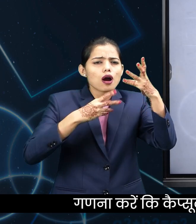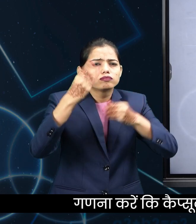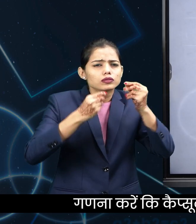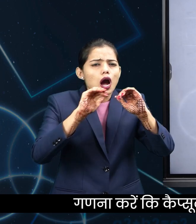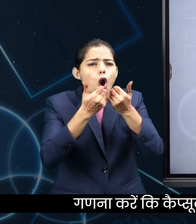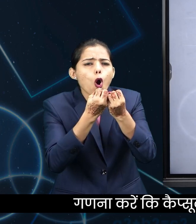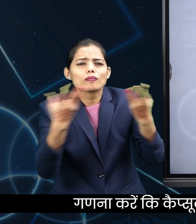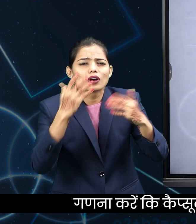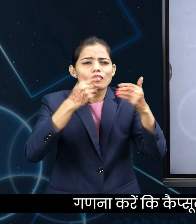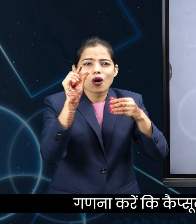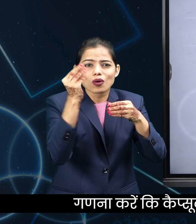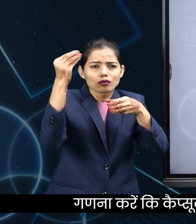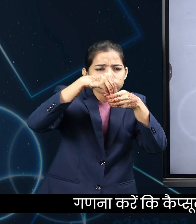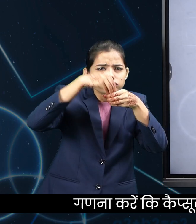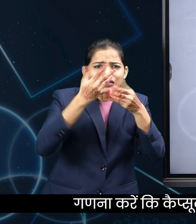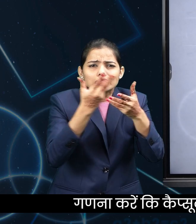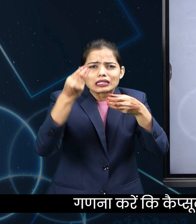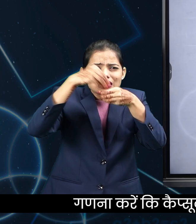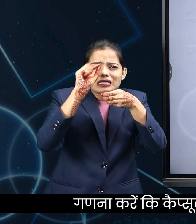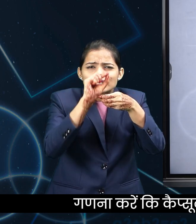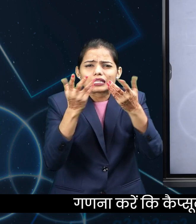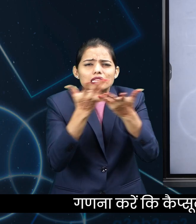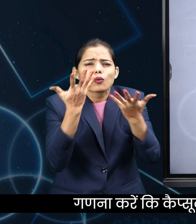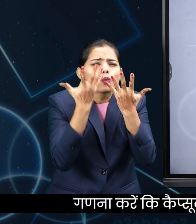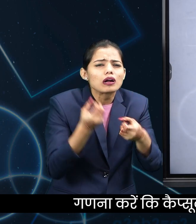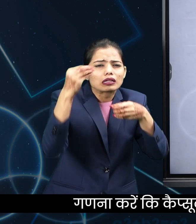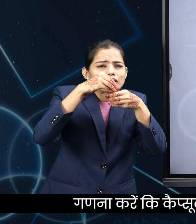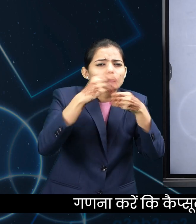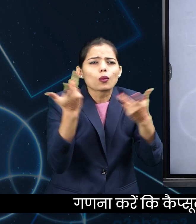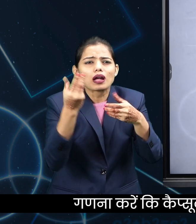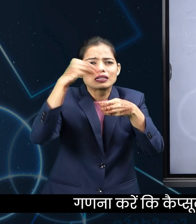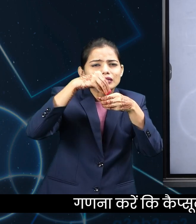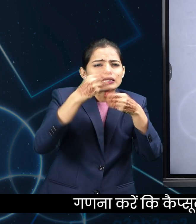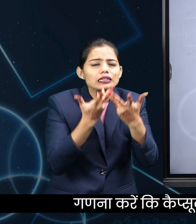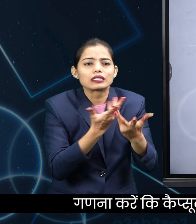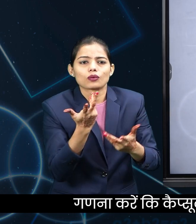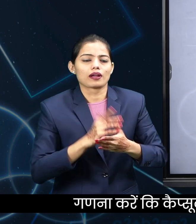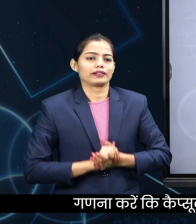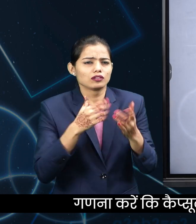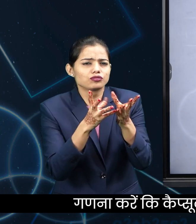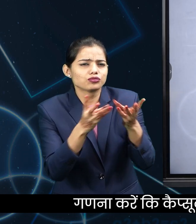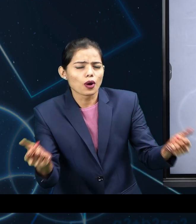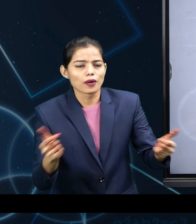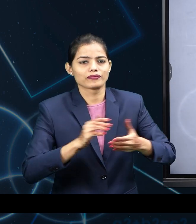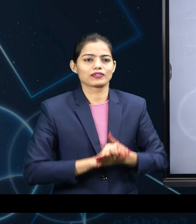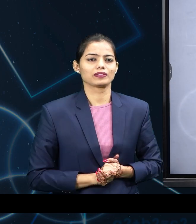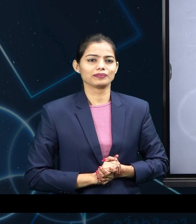गणना करें कि कैप्सूल को भरने के लिए कितनी दवा की आवश्यकता है। समाधान: